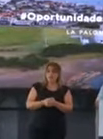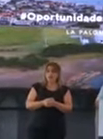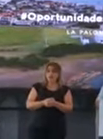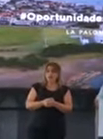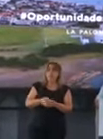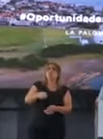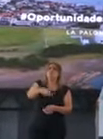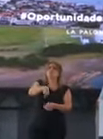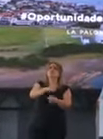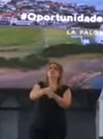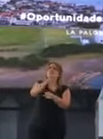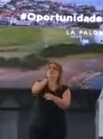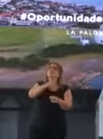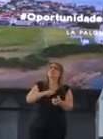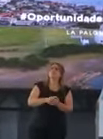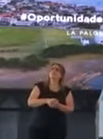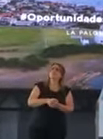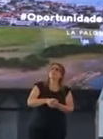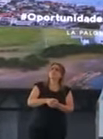¿dónde trabajas?